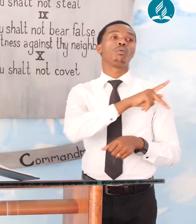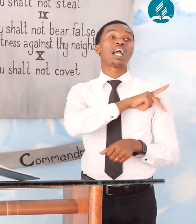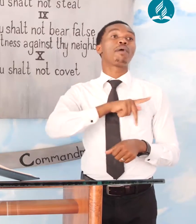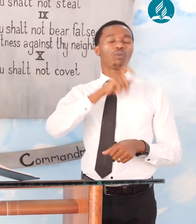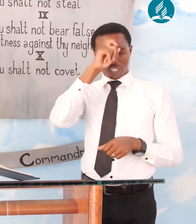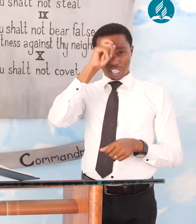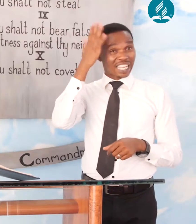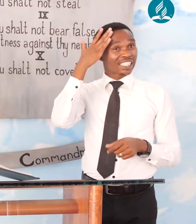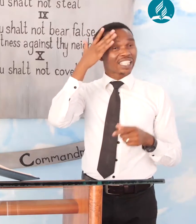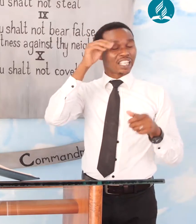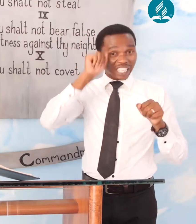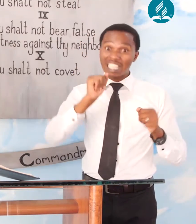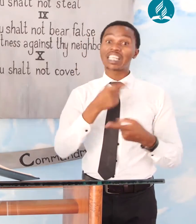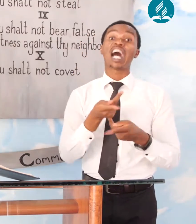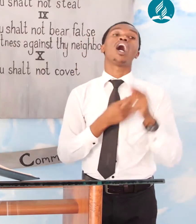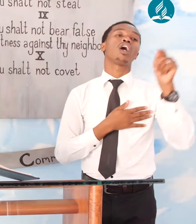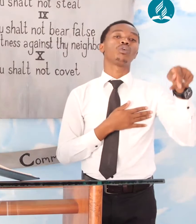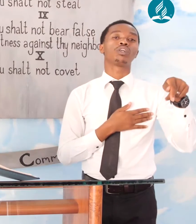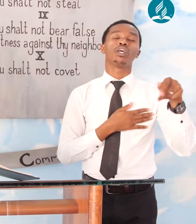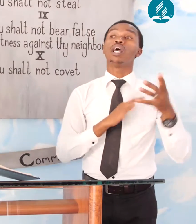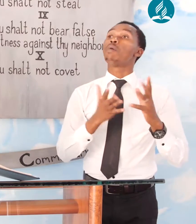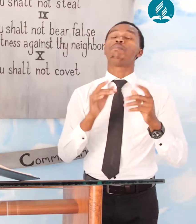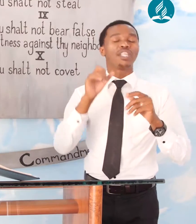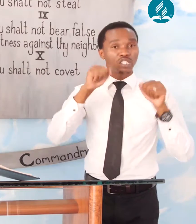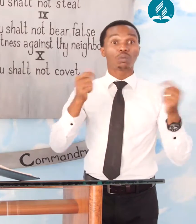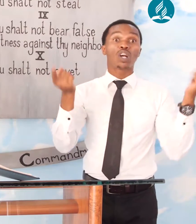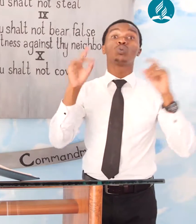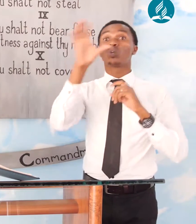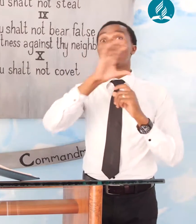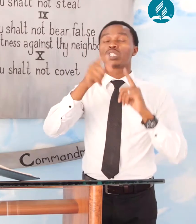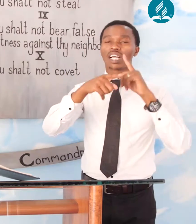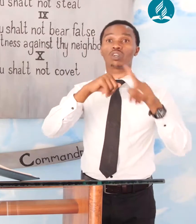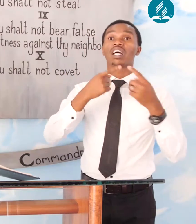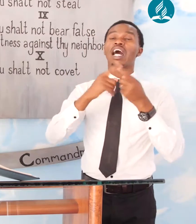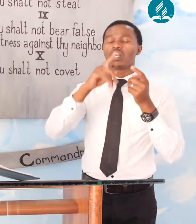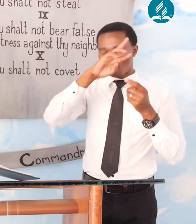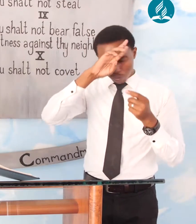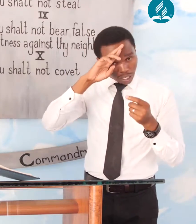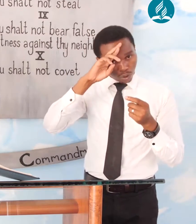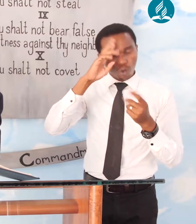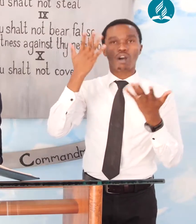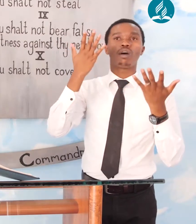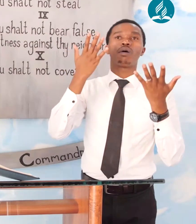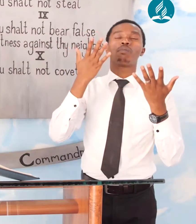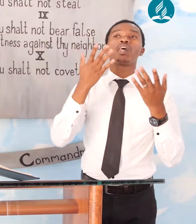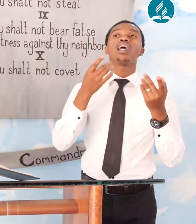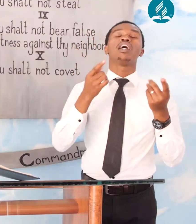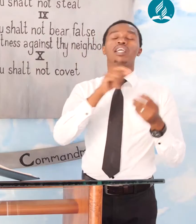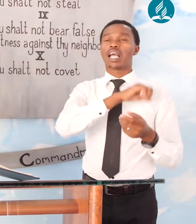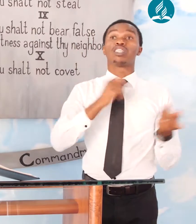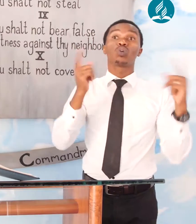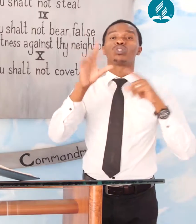akakwica kuba arataraje kugushaka ngo akwice bivuze yuko nta kibazo wagira ubaye subiyeyo nyuma